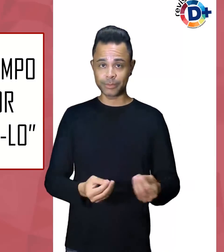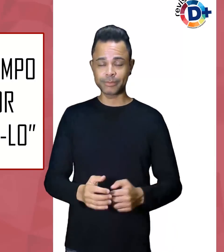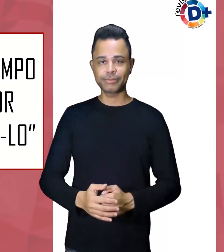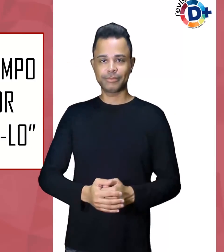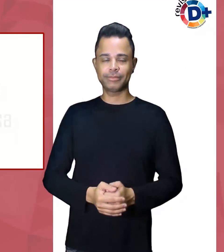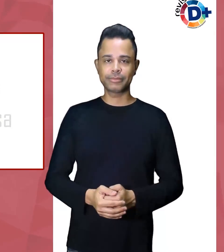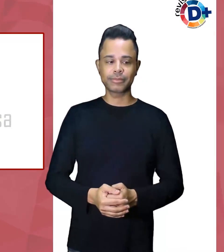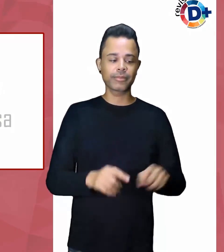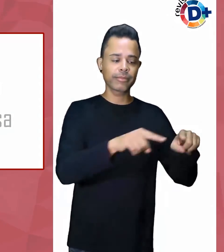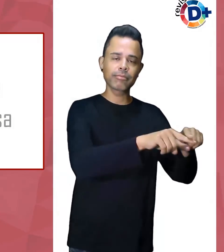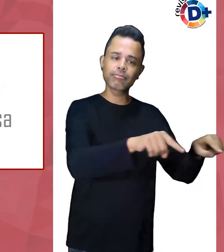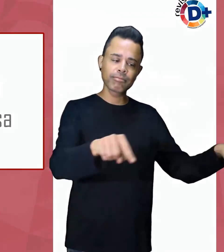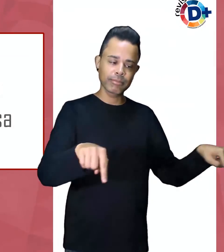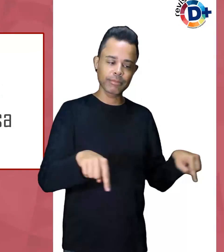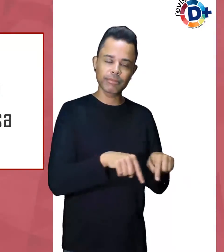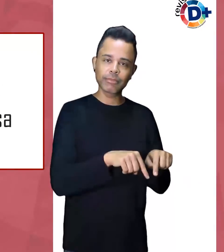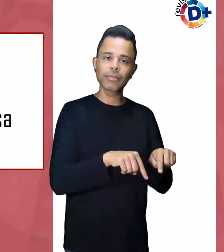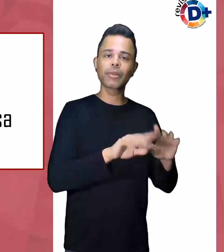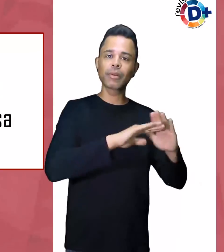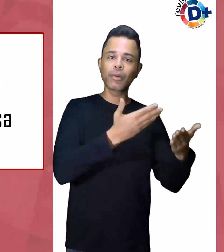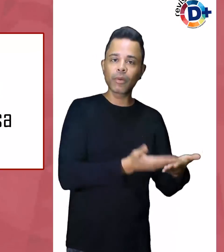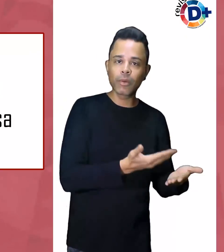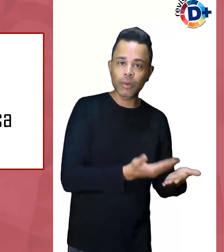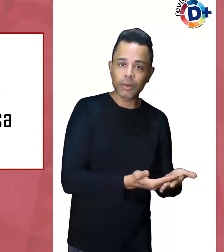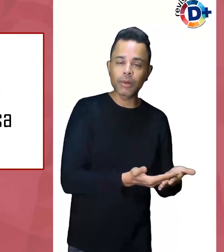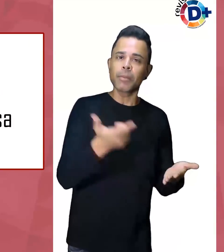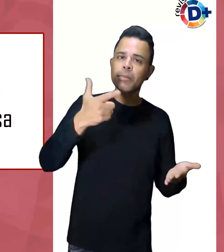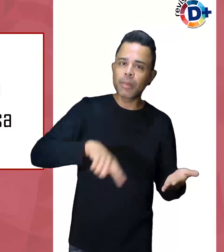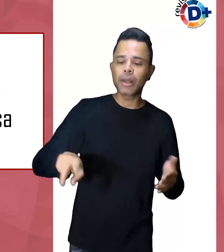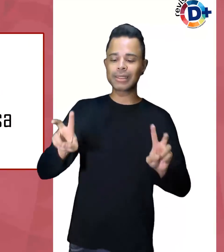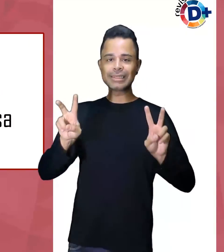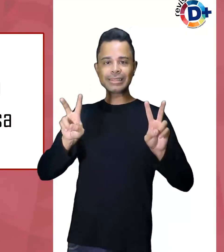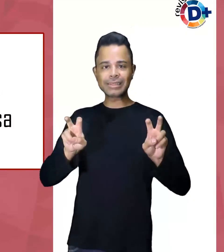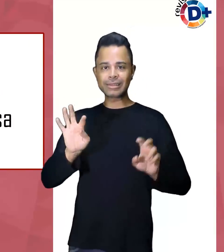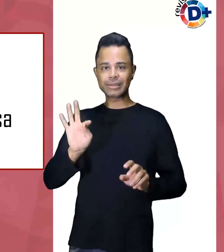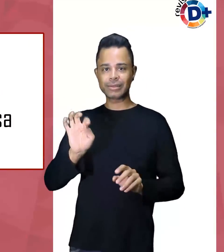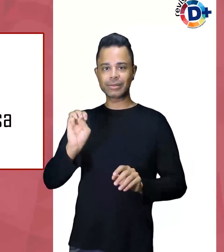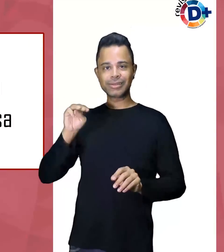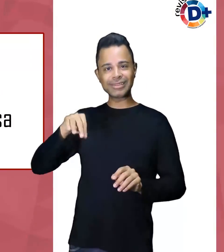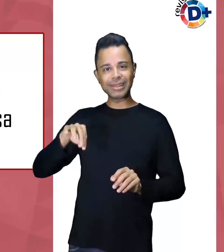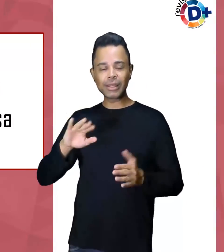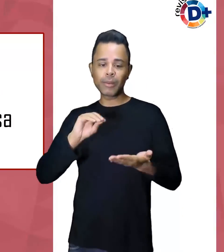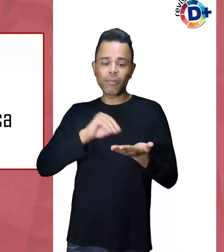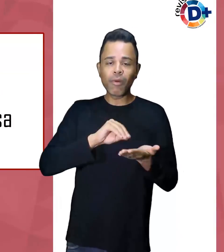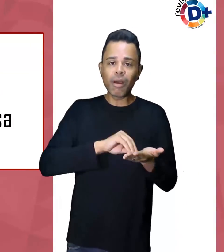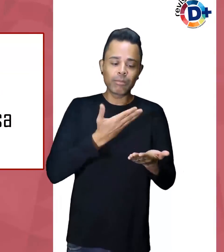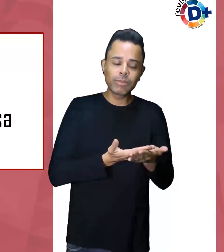Assim como o espaço escolar, os aspectos referentes ao tempo também são poucos estudados no âmbito da tradução